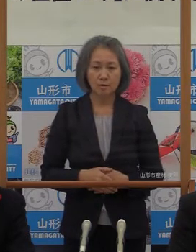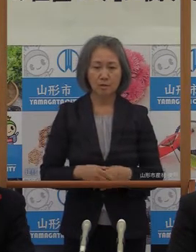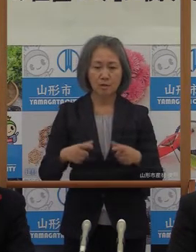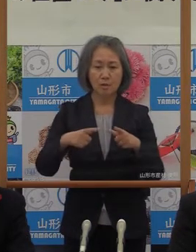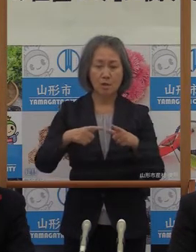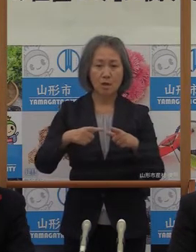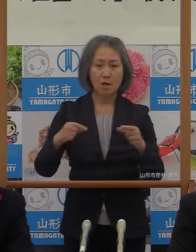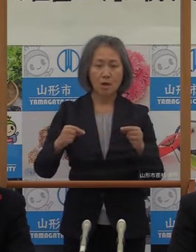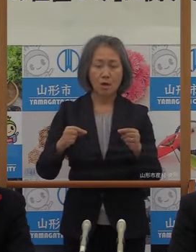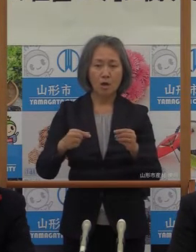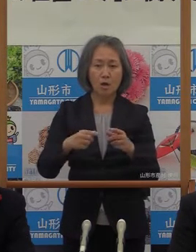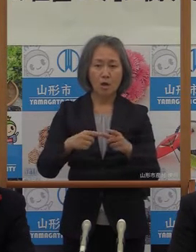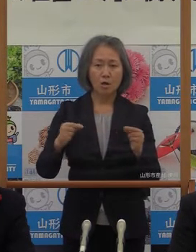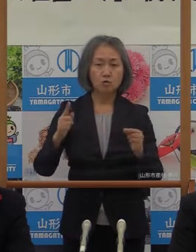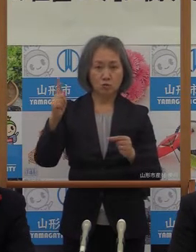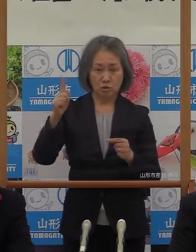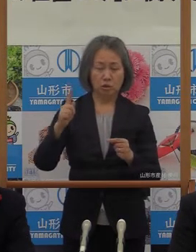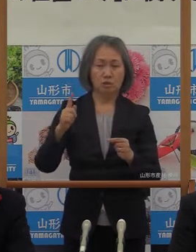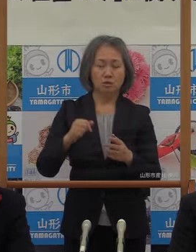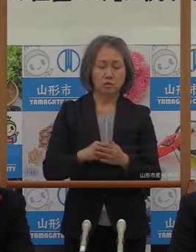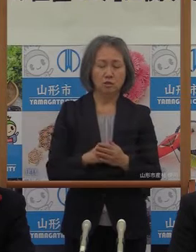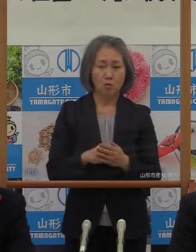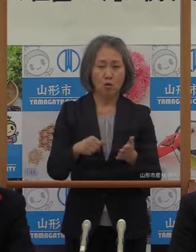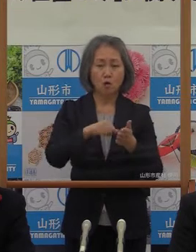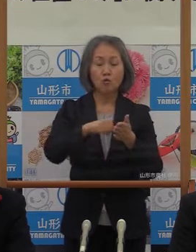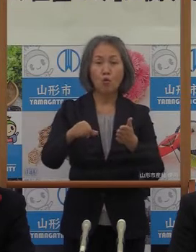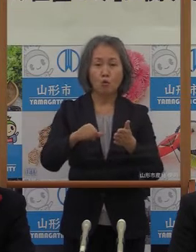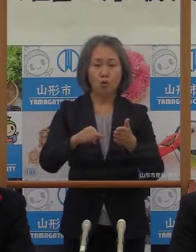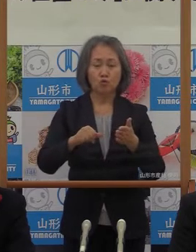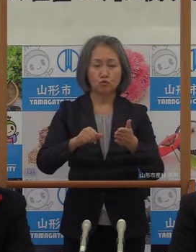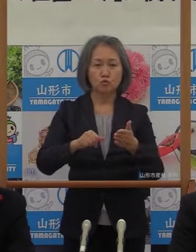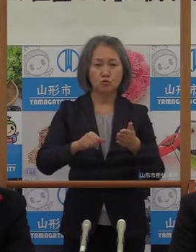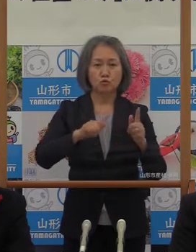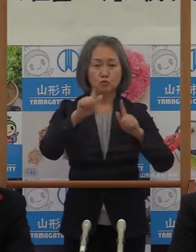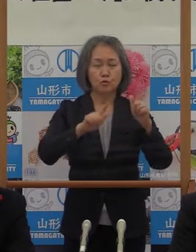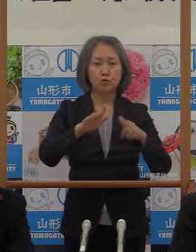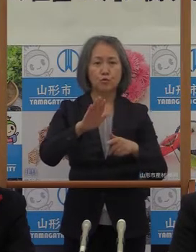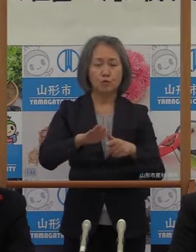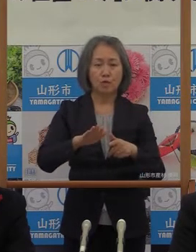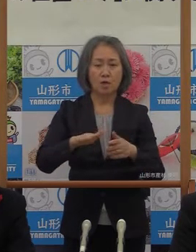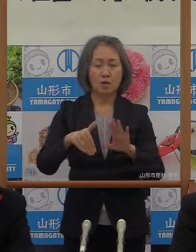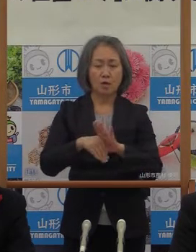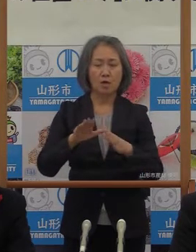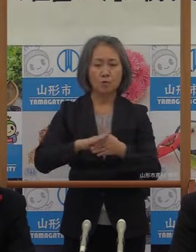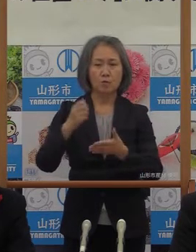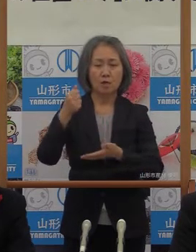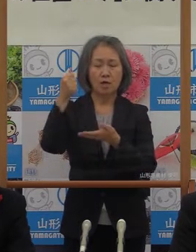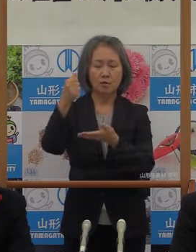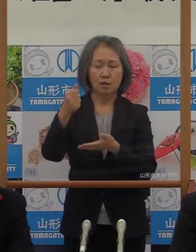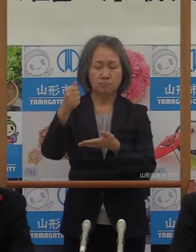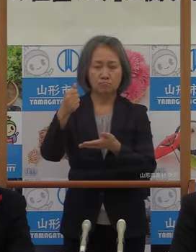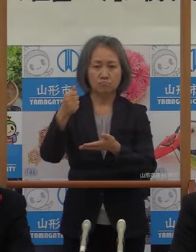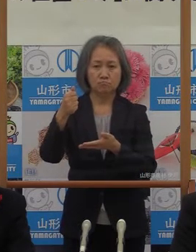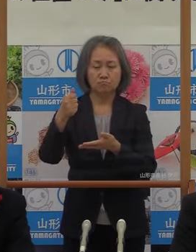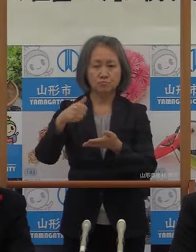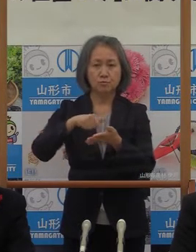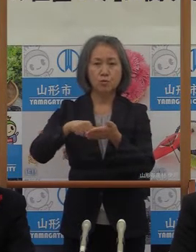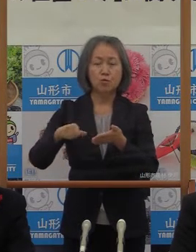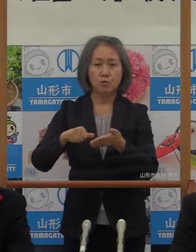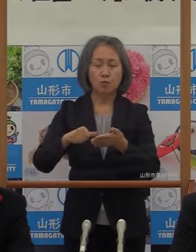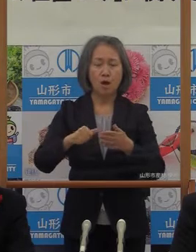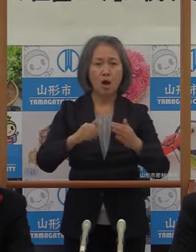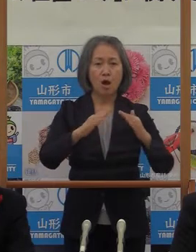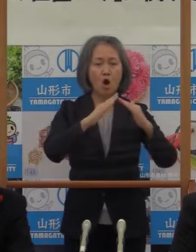登録有形文化財に構造物になっている指定されているものはですね、私の記憶が正しければ母屋